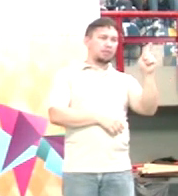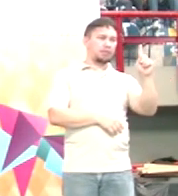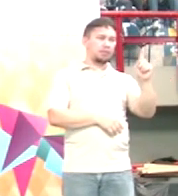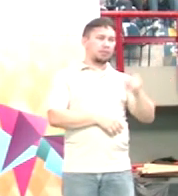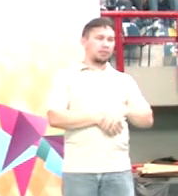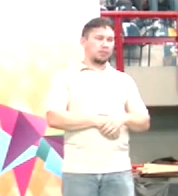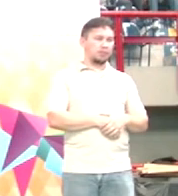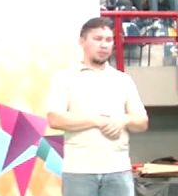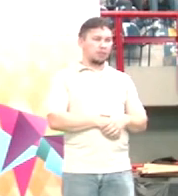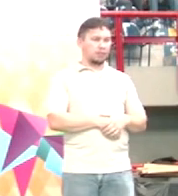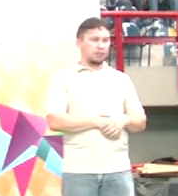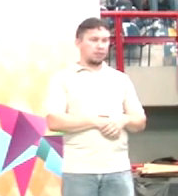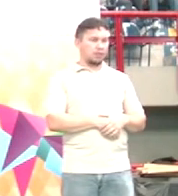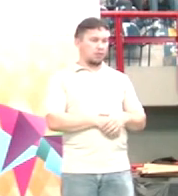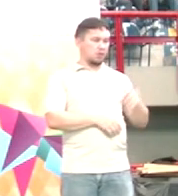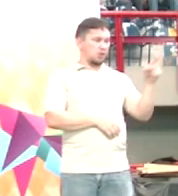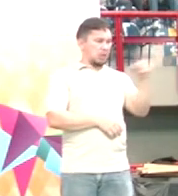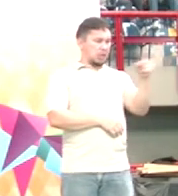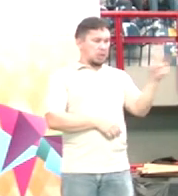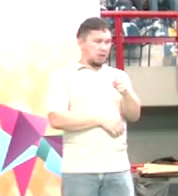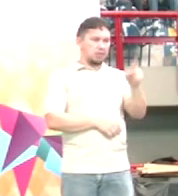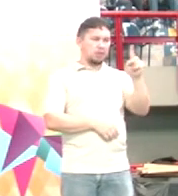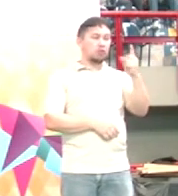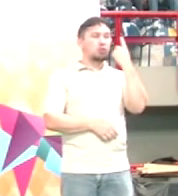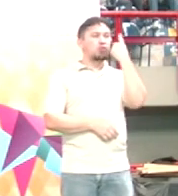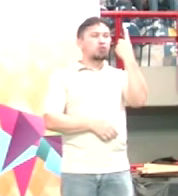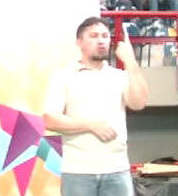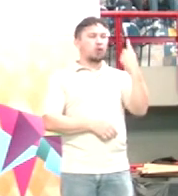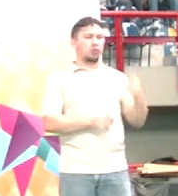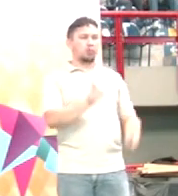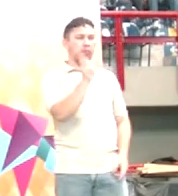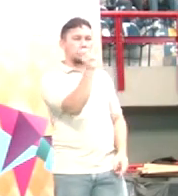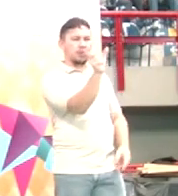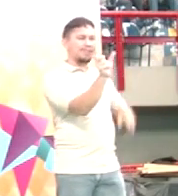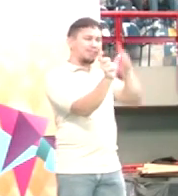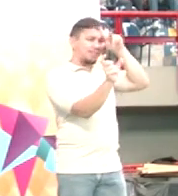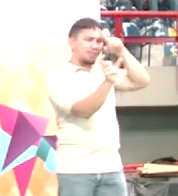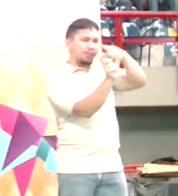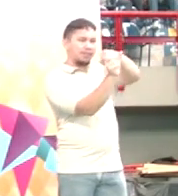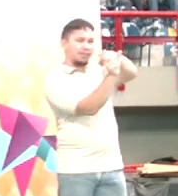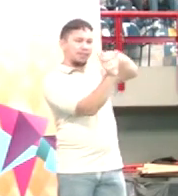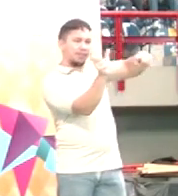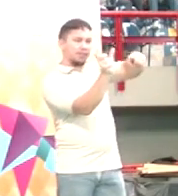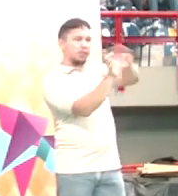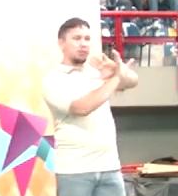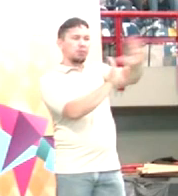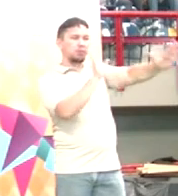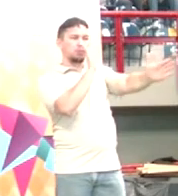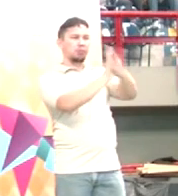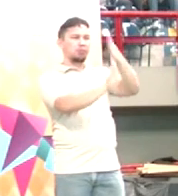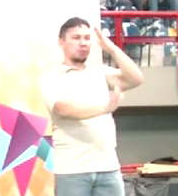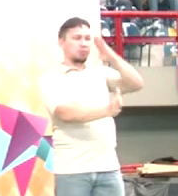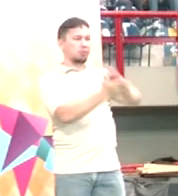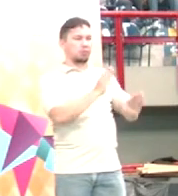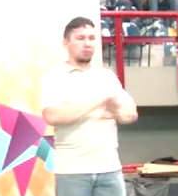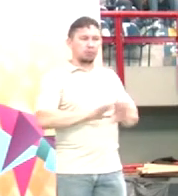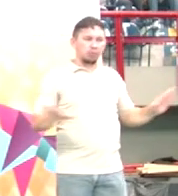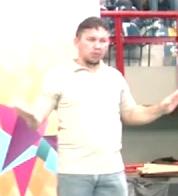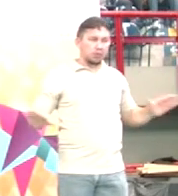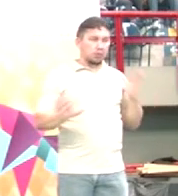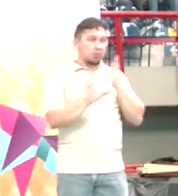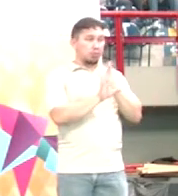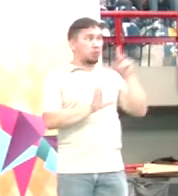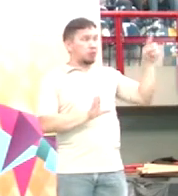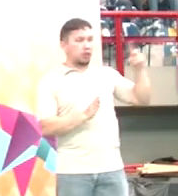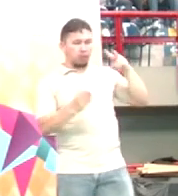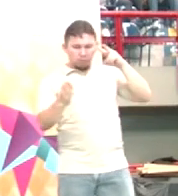para botar 2, 3 traços em cima da palavra. Basta um, que o leitor precisa ver o que foi que